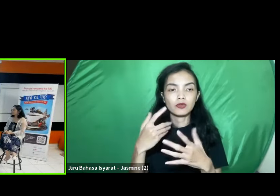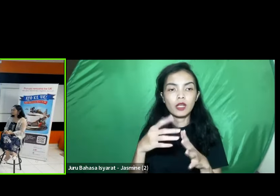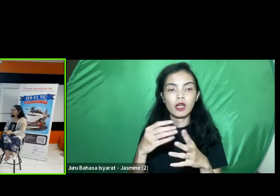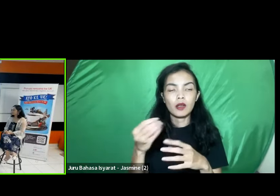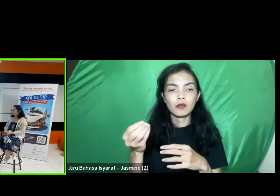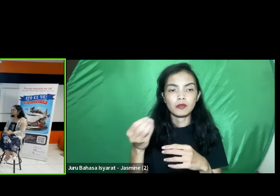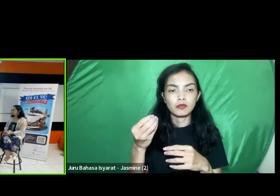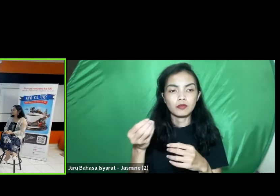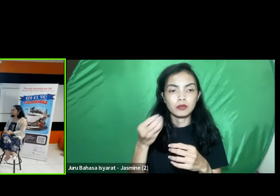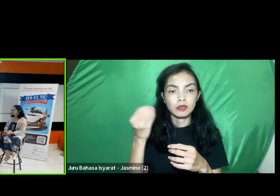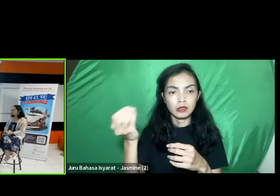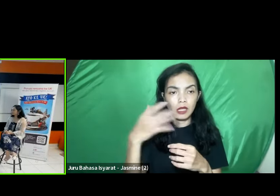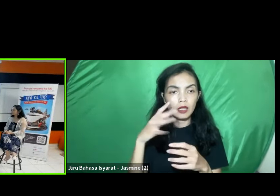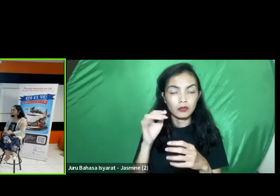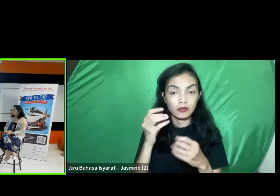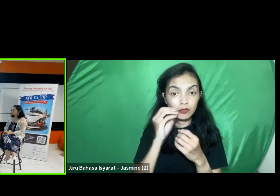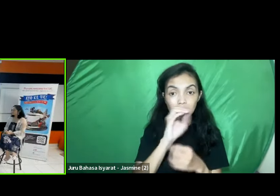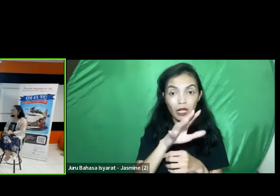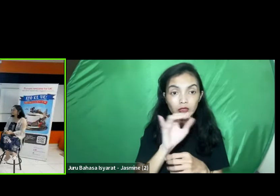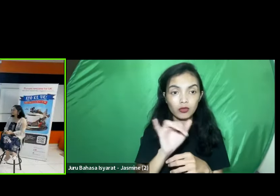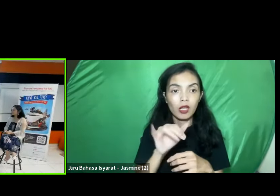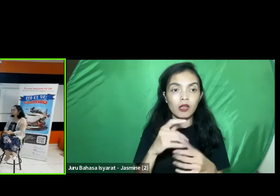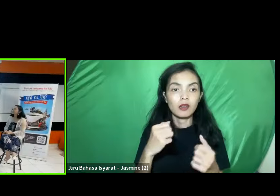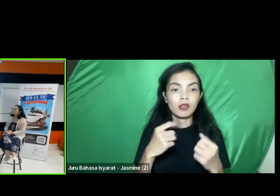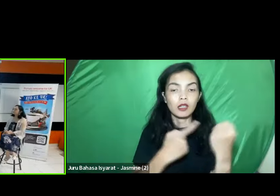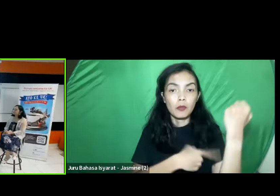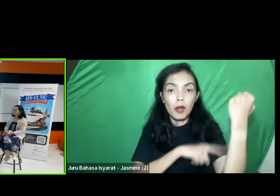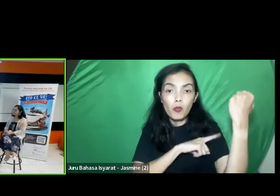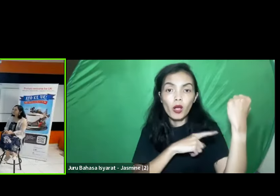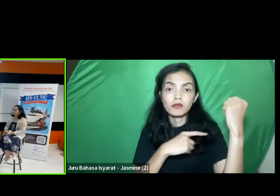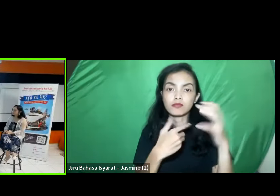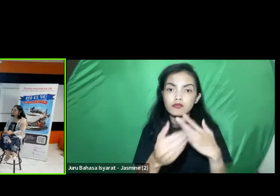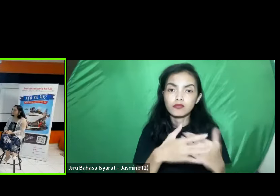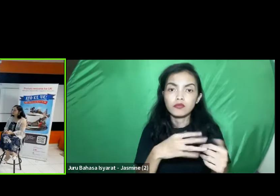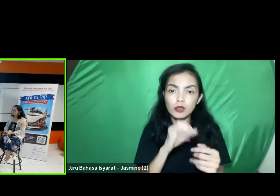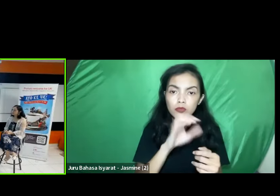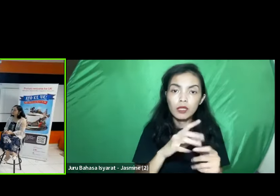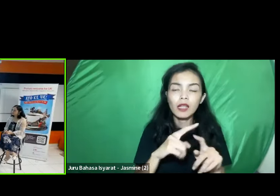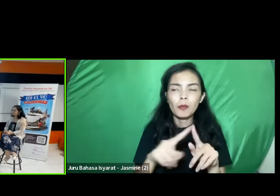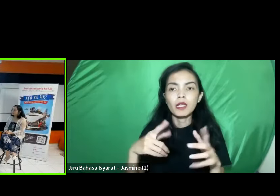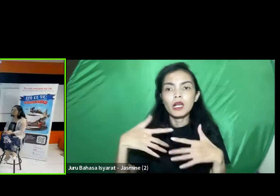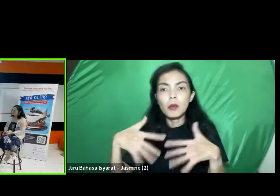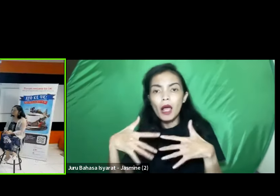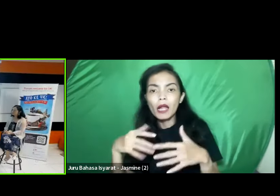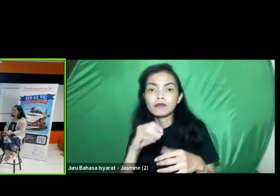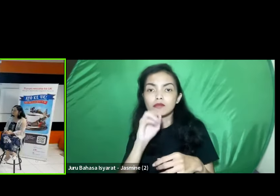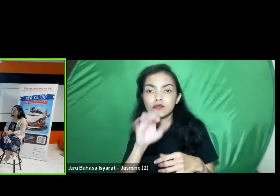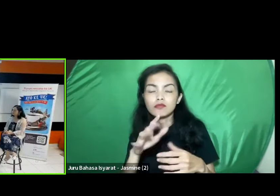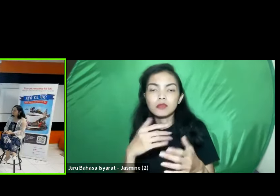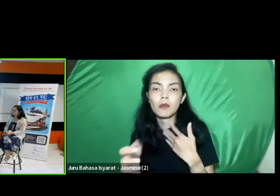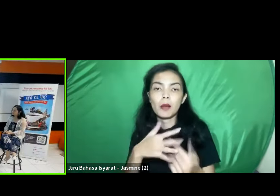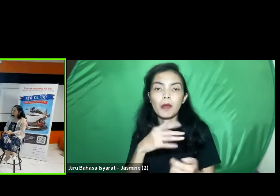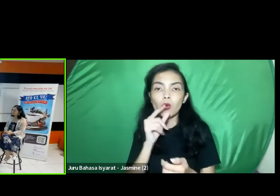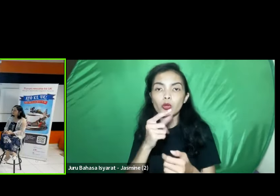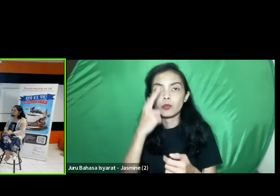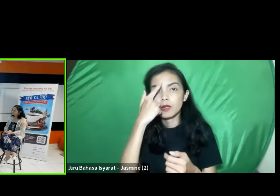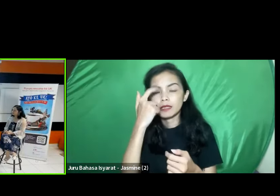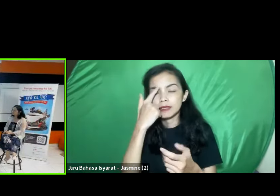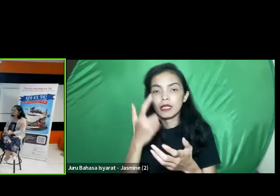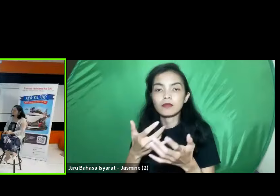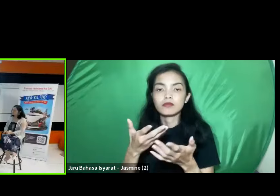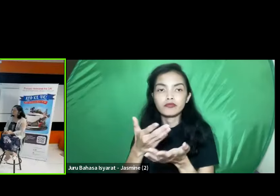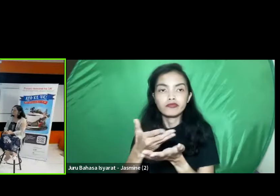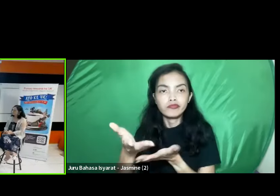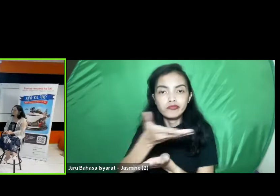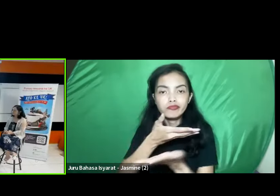tapi juga kalauanuomong tentang weakness yang membuat kalian share learning itu kayak ada learning lesson